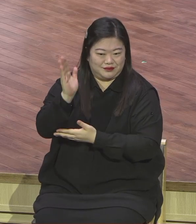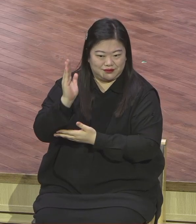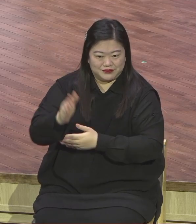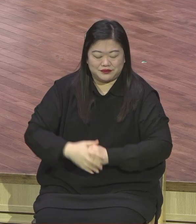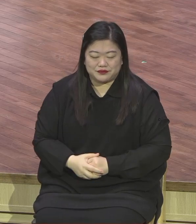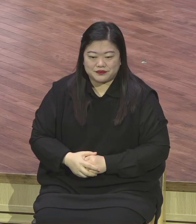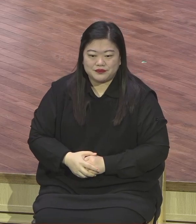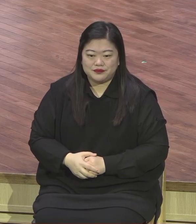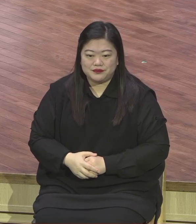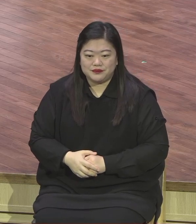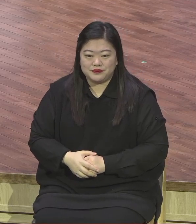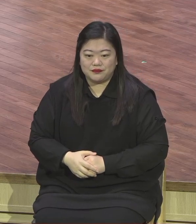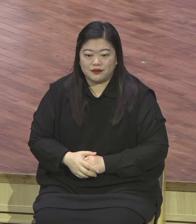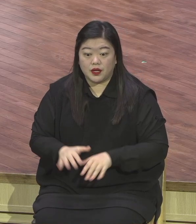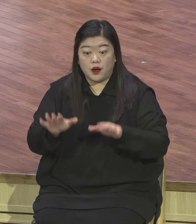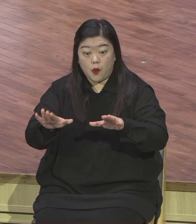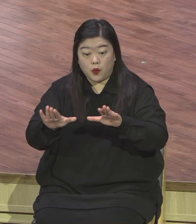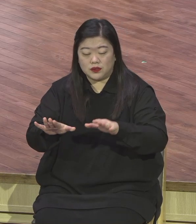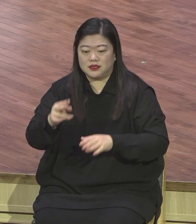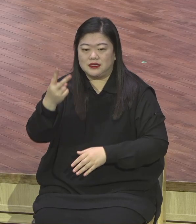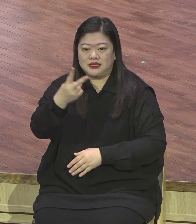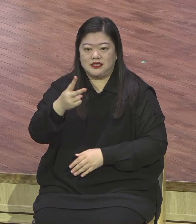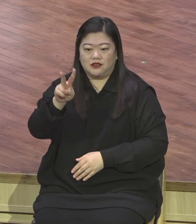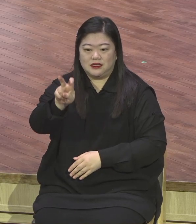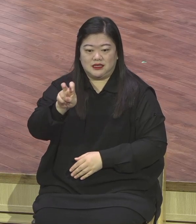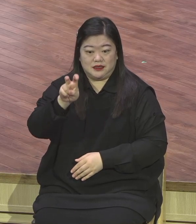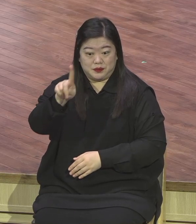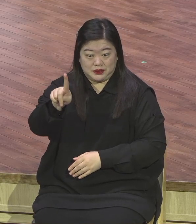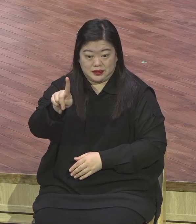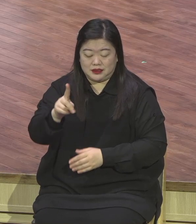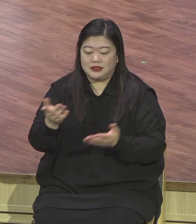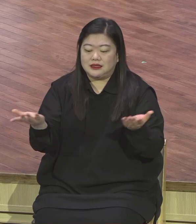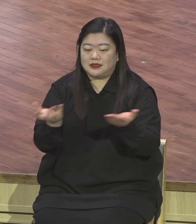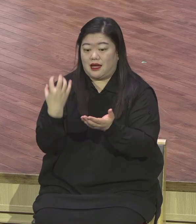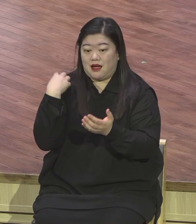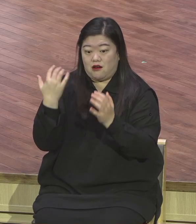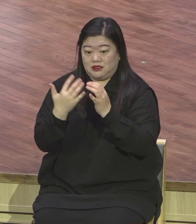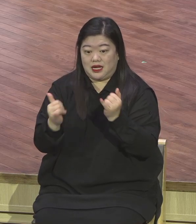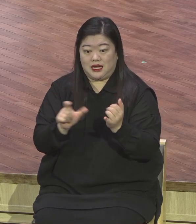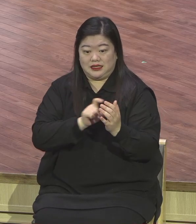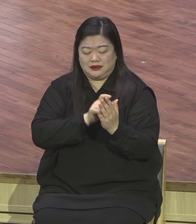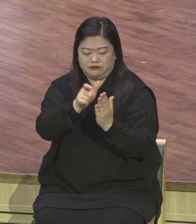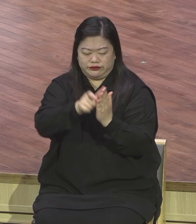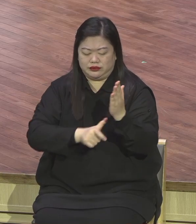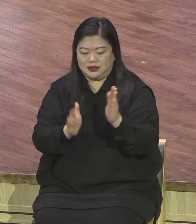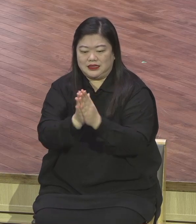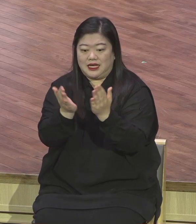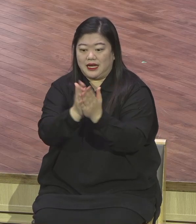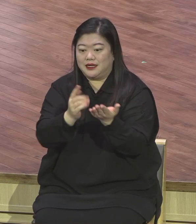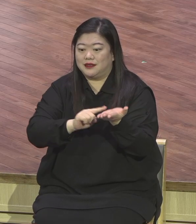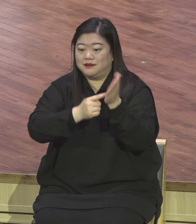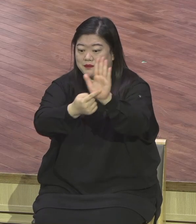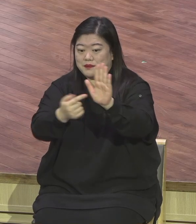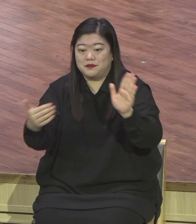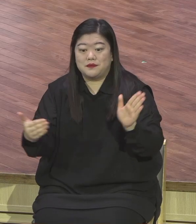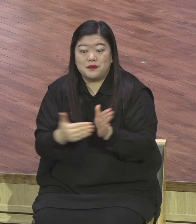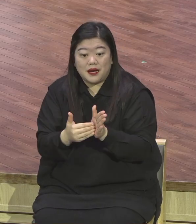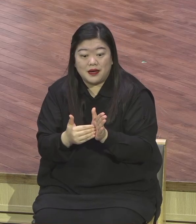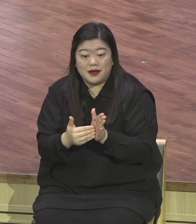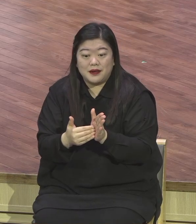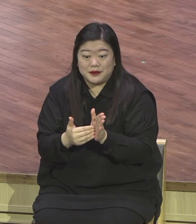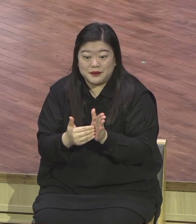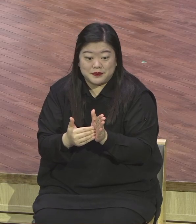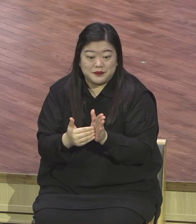2021년도 성길 청지기들을 임명을 그렇게 명단을